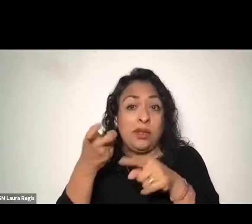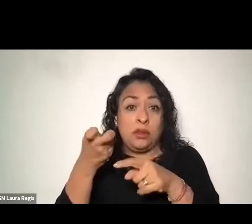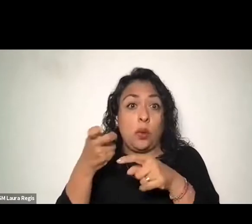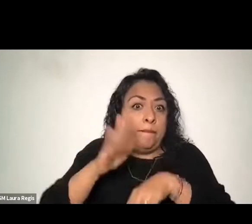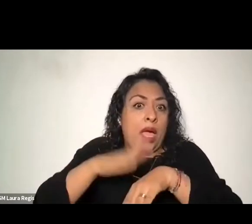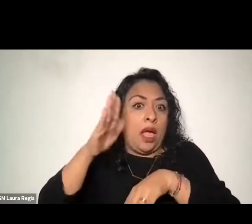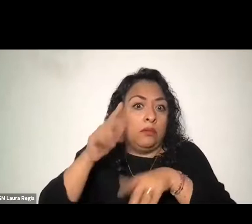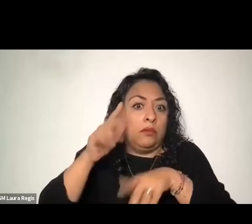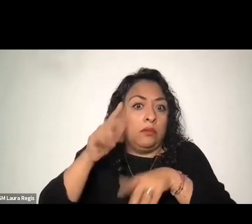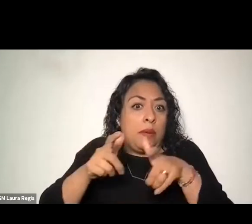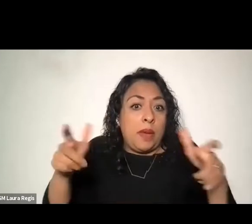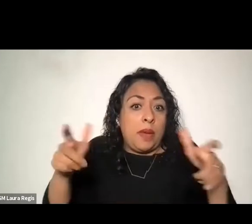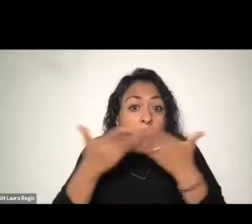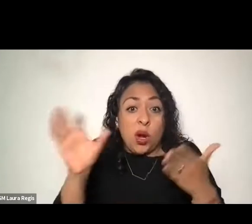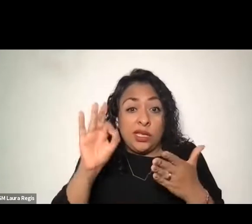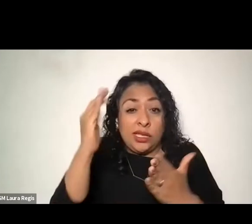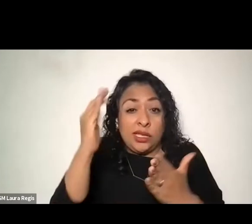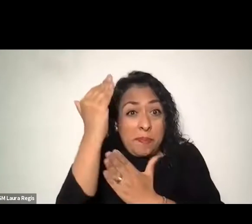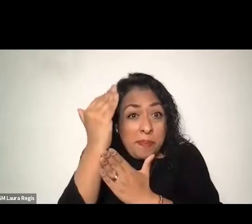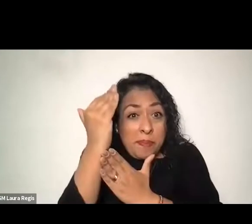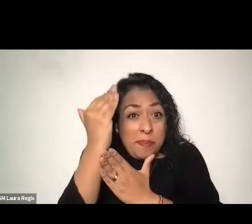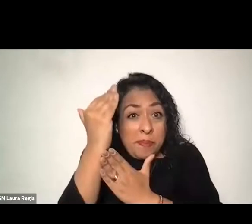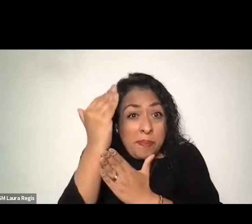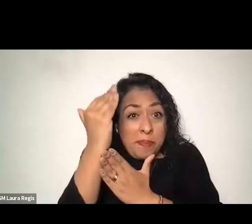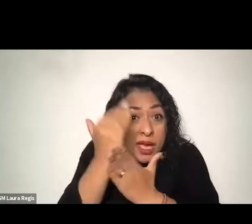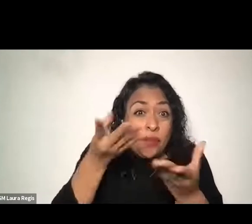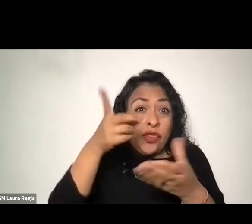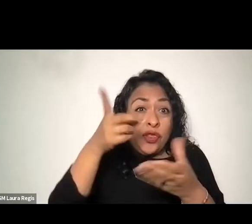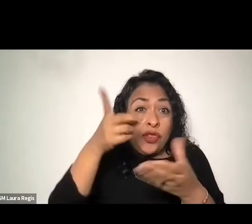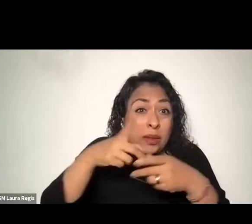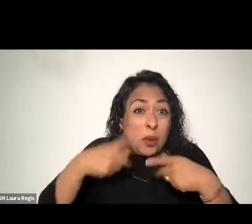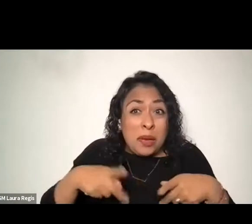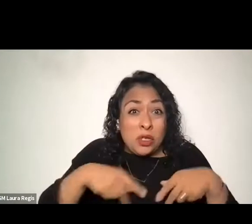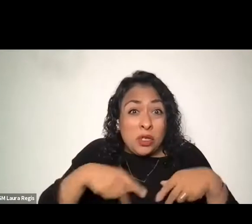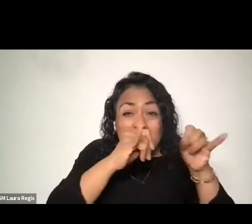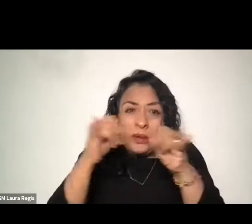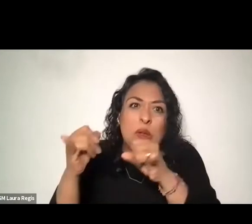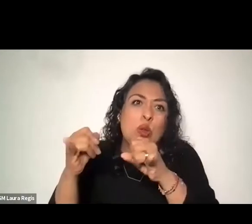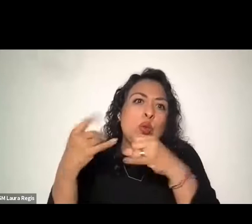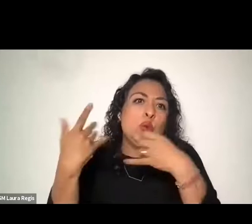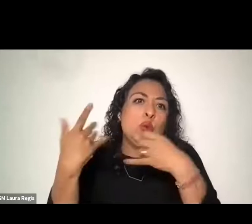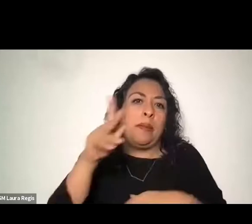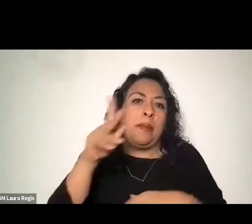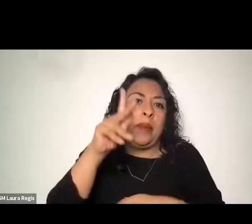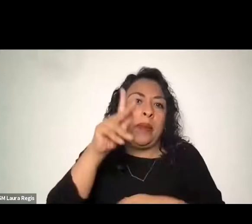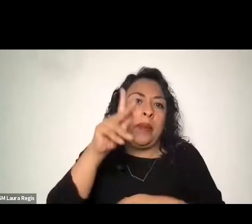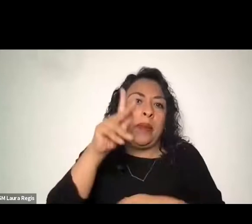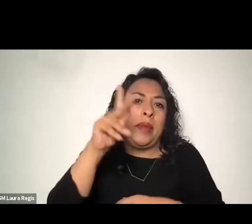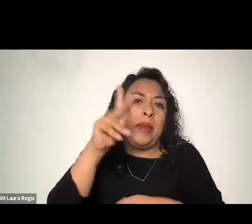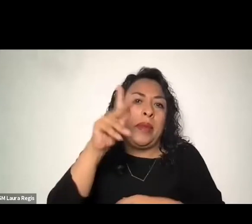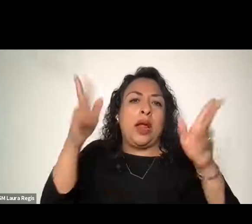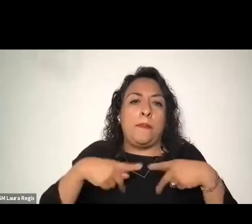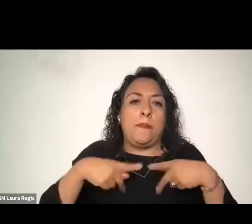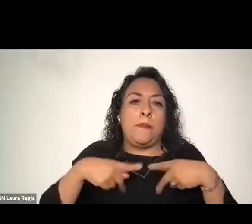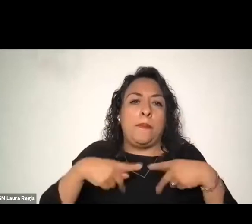si se disminuye la posibilidad de donativos de personas físicas, va a crecer más. Y claro que la bolsa de las personas morales